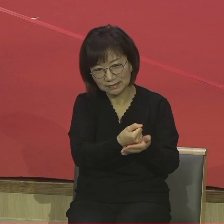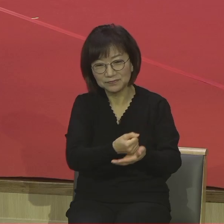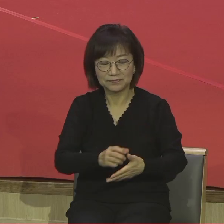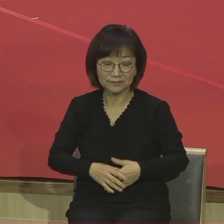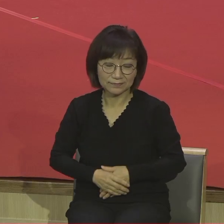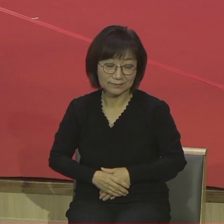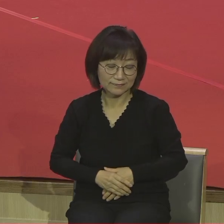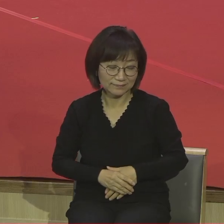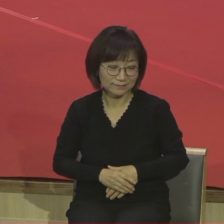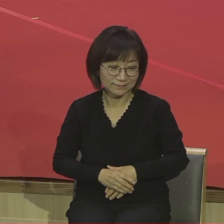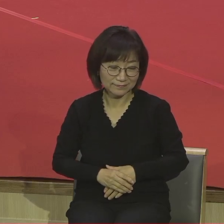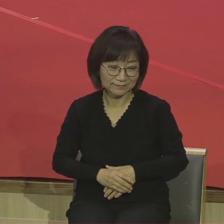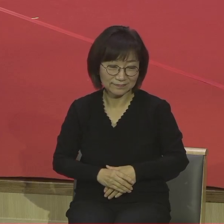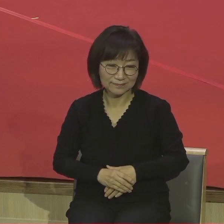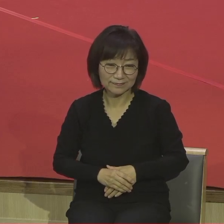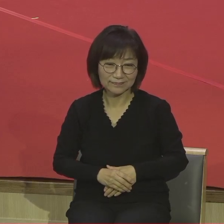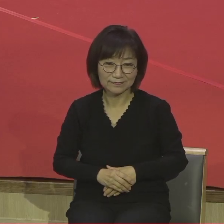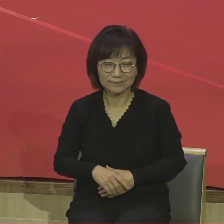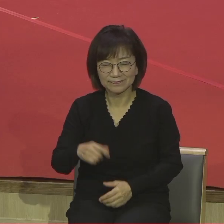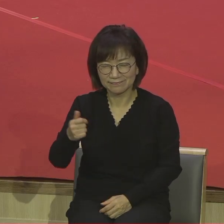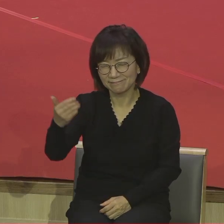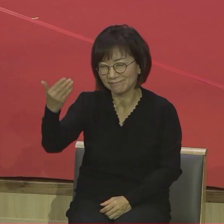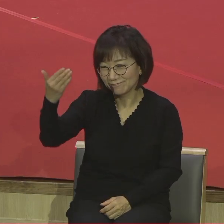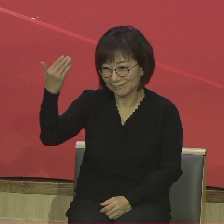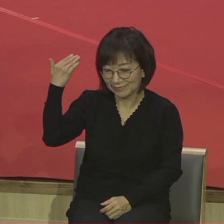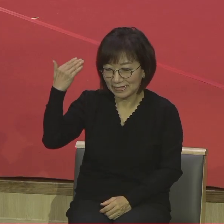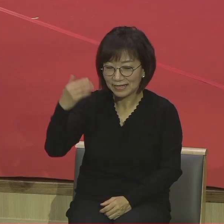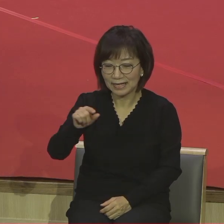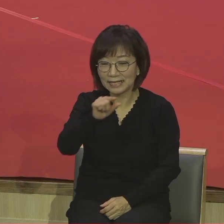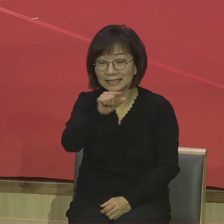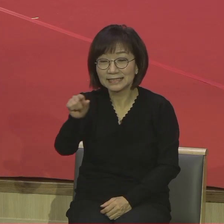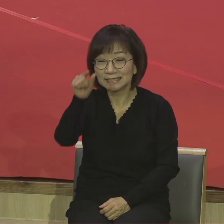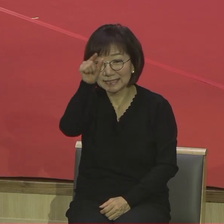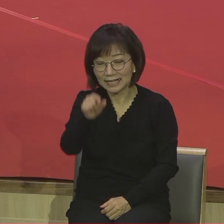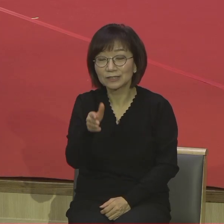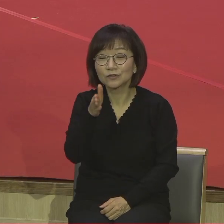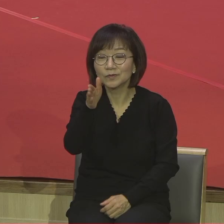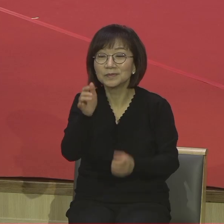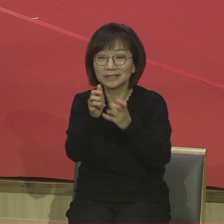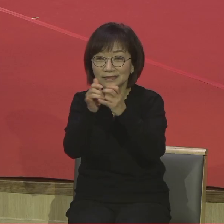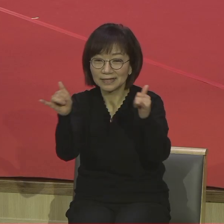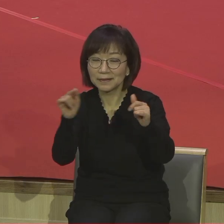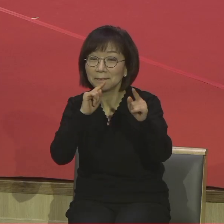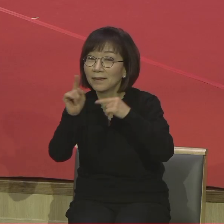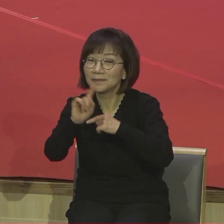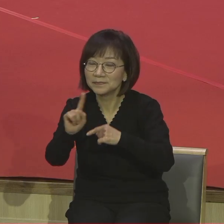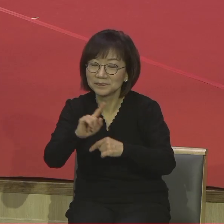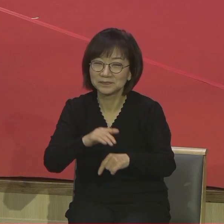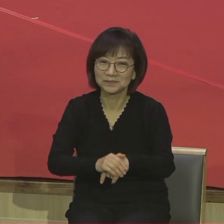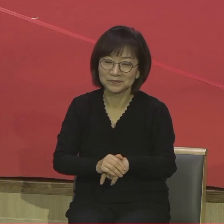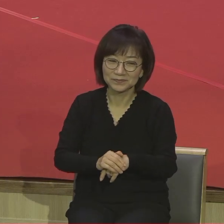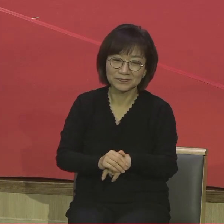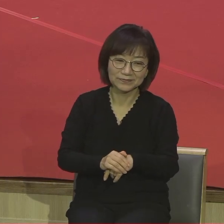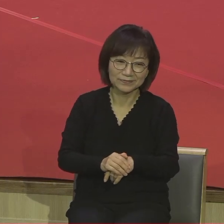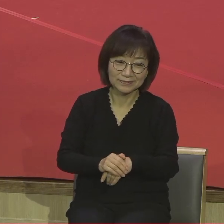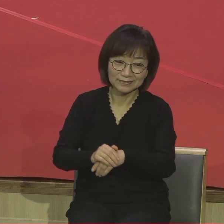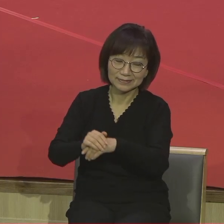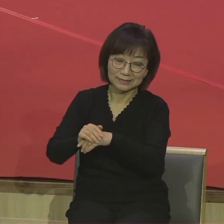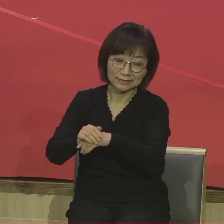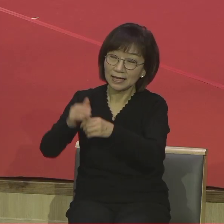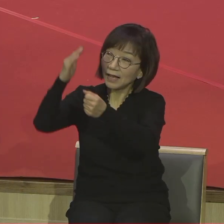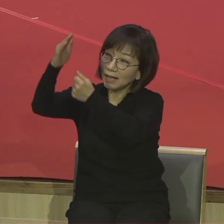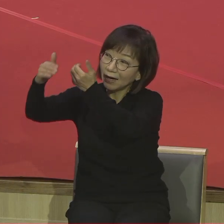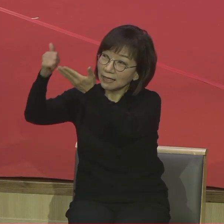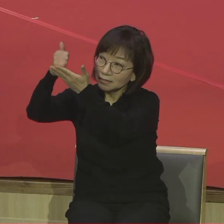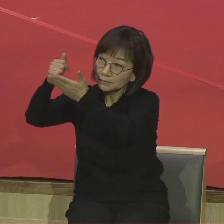비참합니까? 중세의 유명한 신학자 안셀롬 이런 말 했어요. 하나님이 사람이